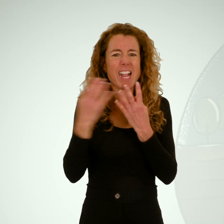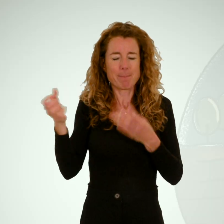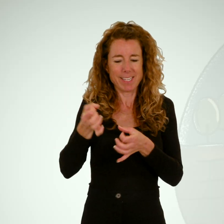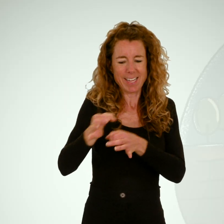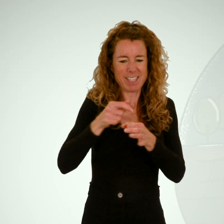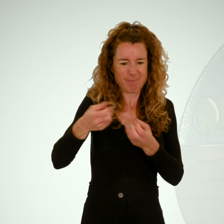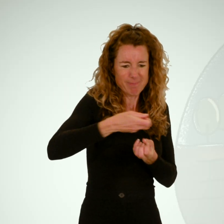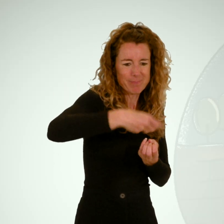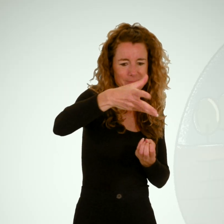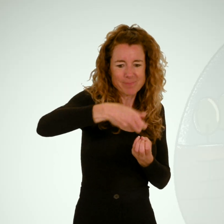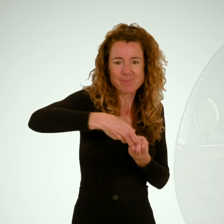grain et il s'en va.